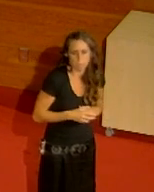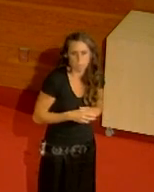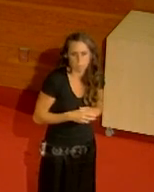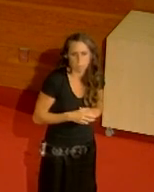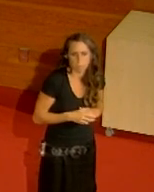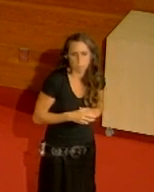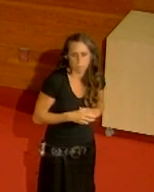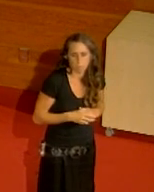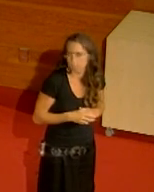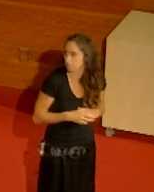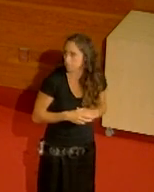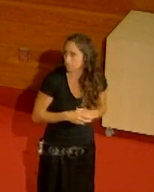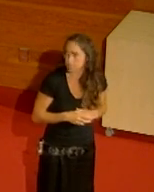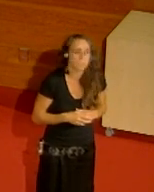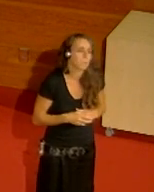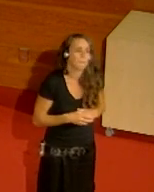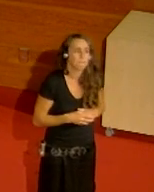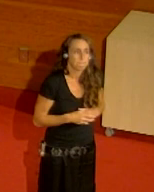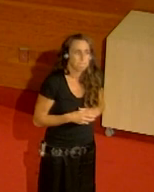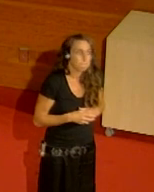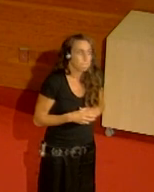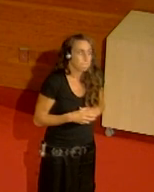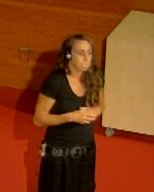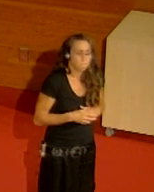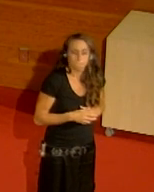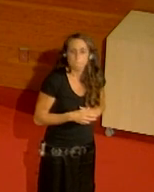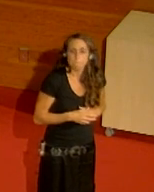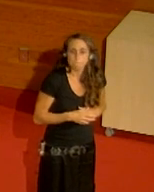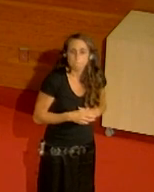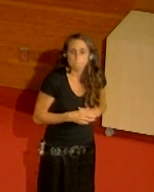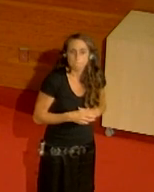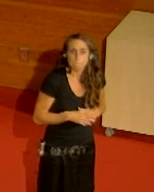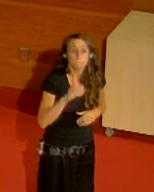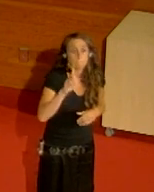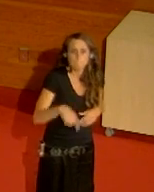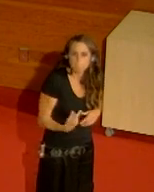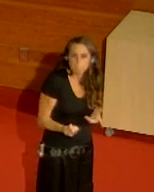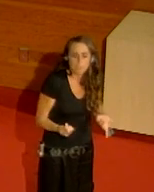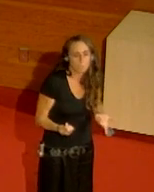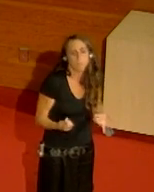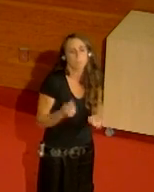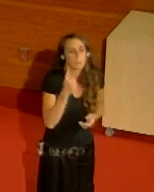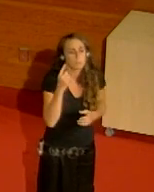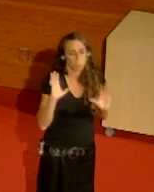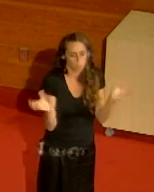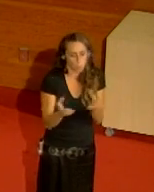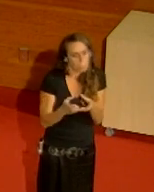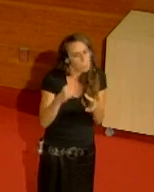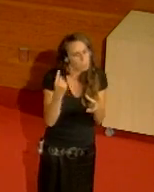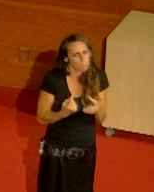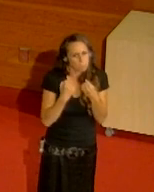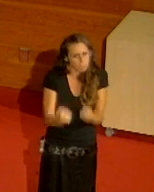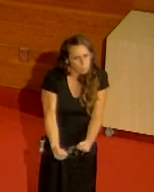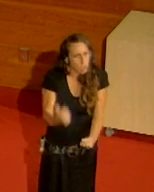Y por supuesto y además los hay muchos hombres dentro de las comunidades Ultra ortodoxas que no